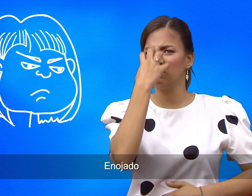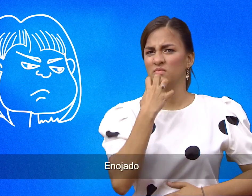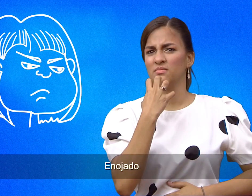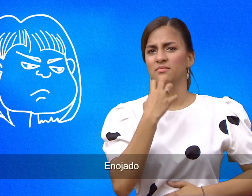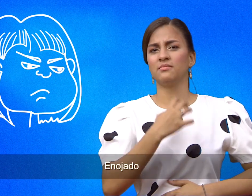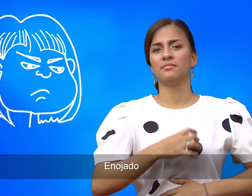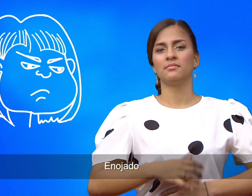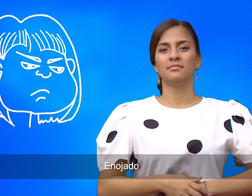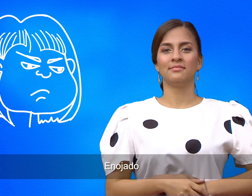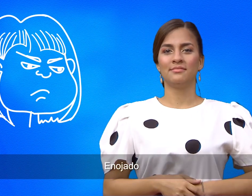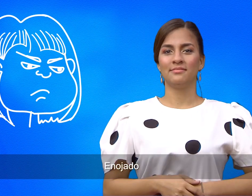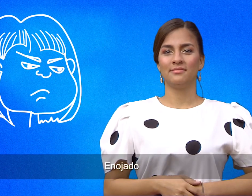Enojado.